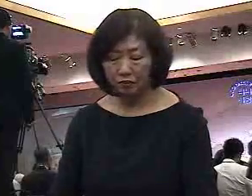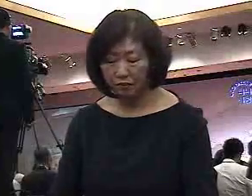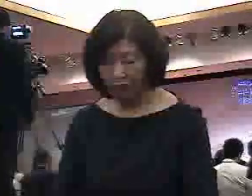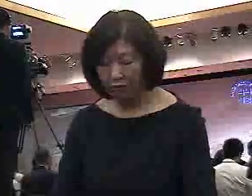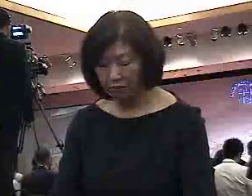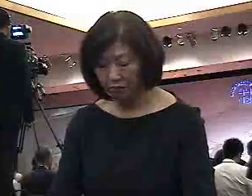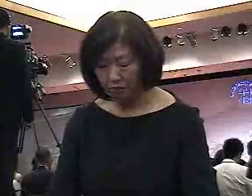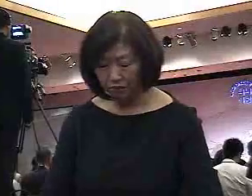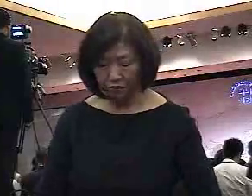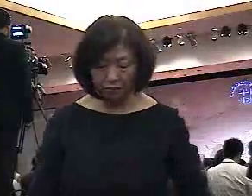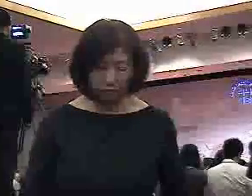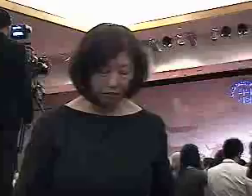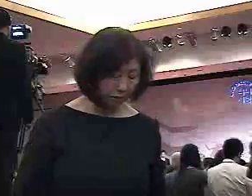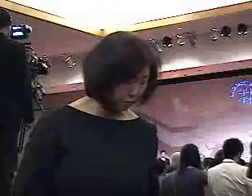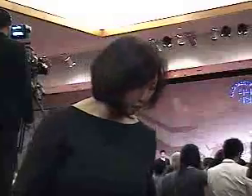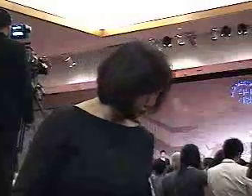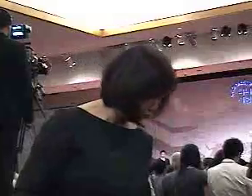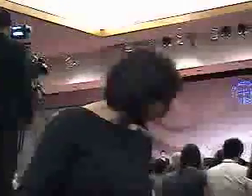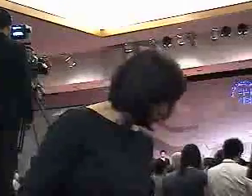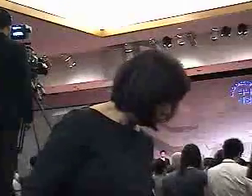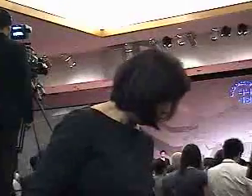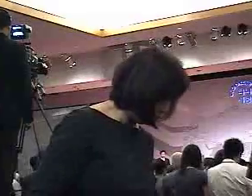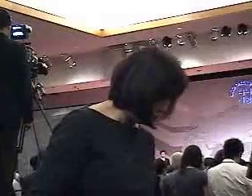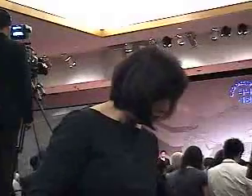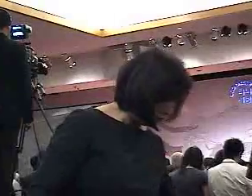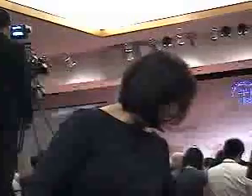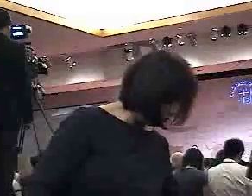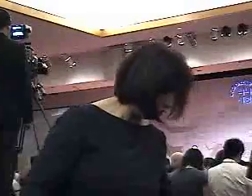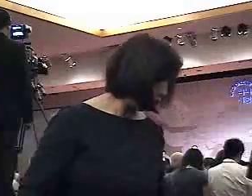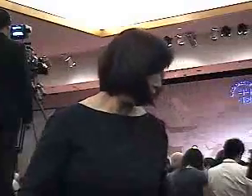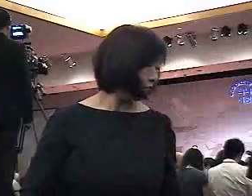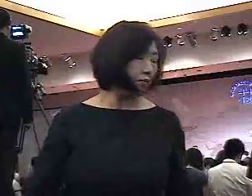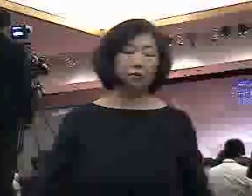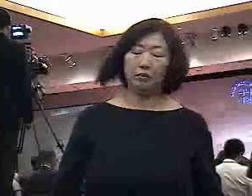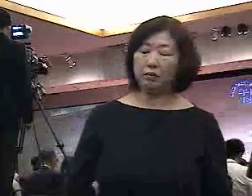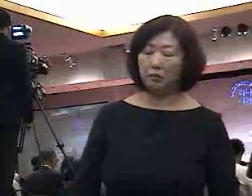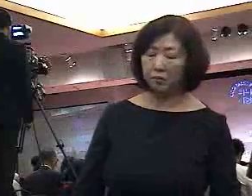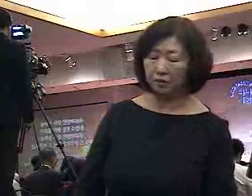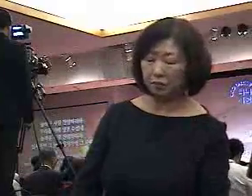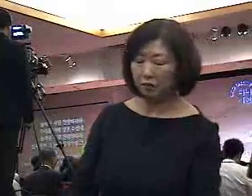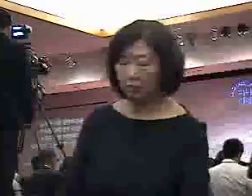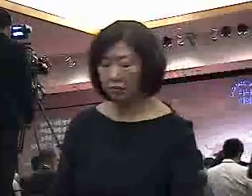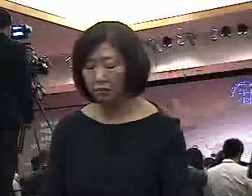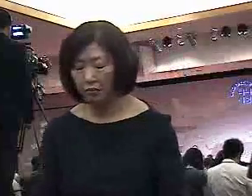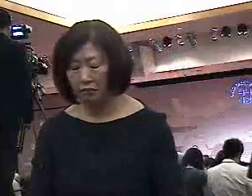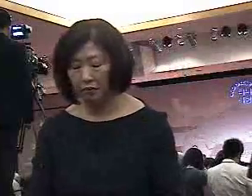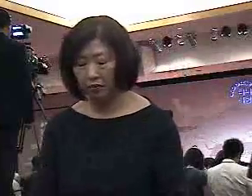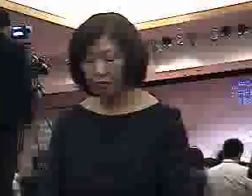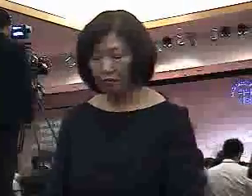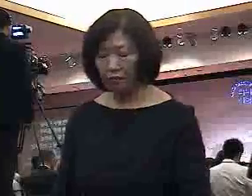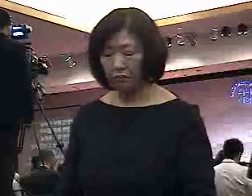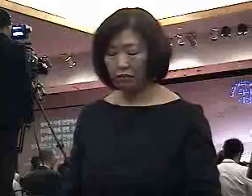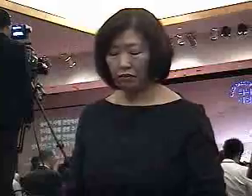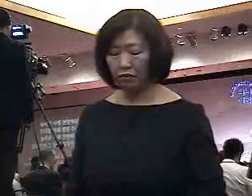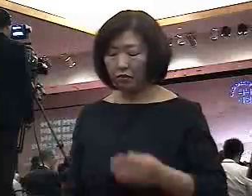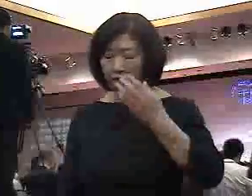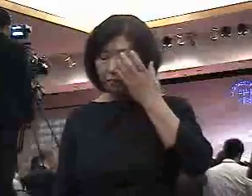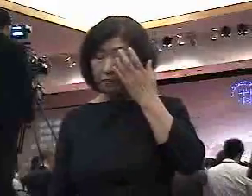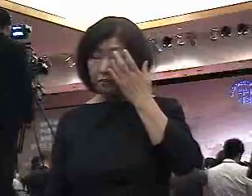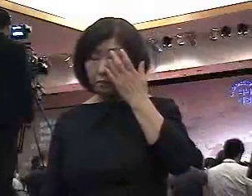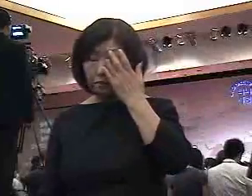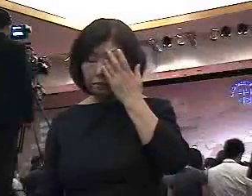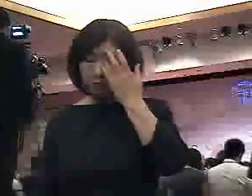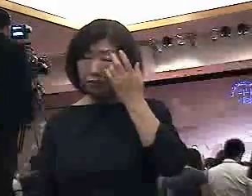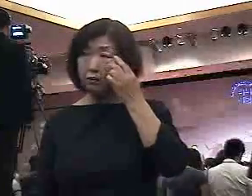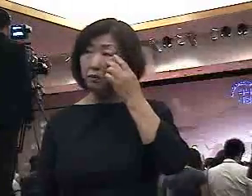사모하는 영혼을 만족케 하시며 항상 좋은 것으로 채워주시는 우리 주님께 놀라운 사랑 찬양드리겠습니다.